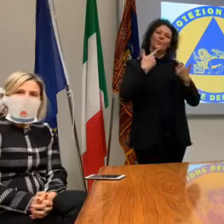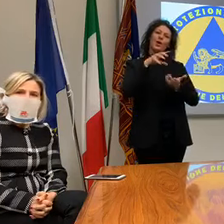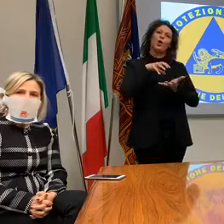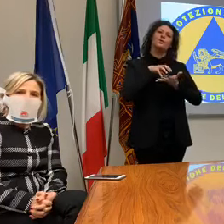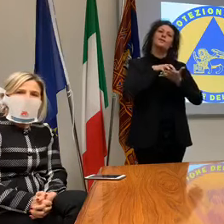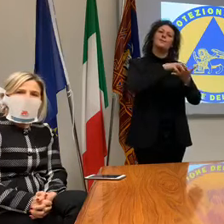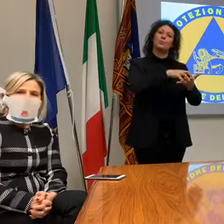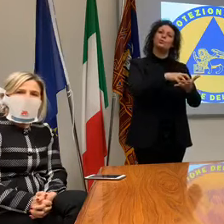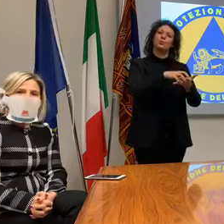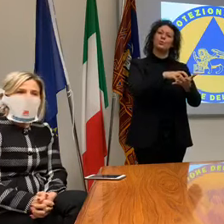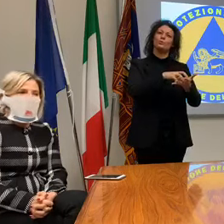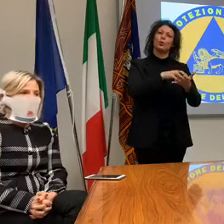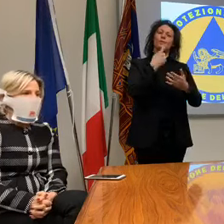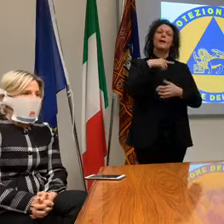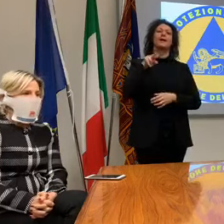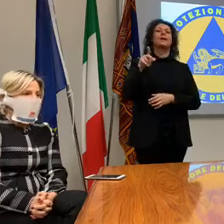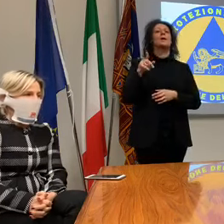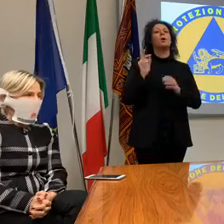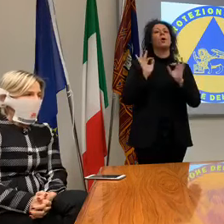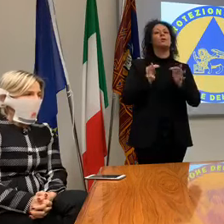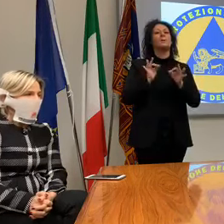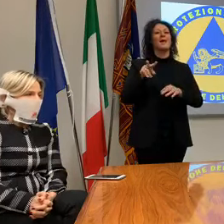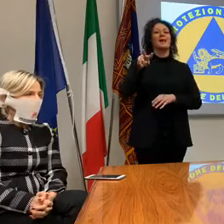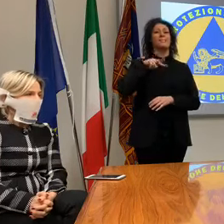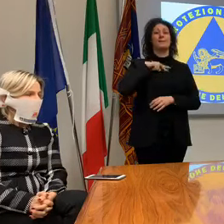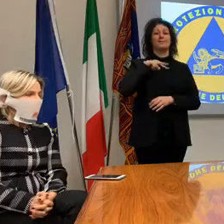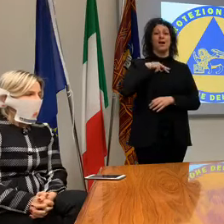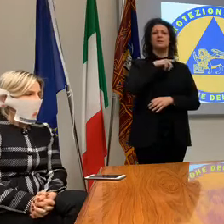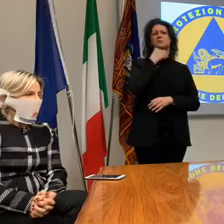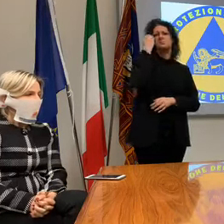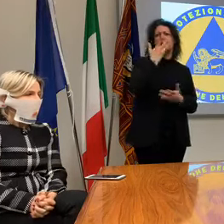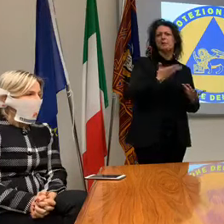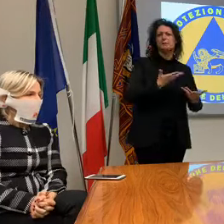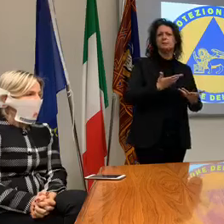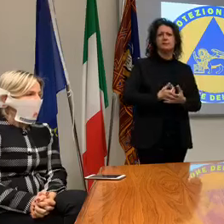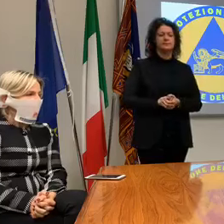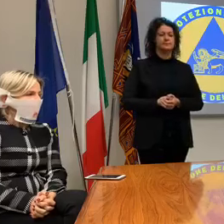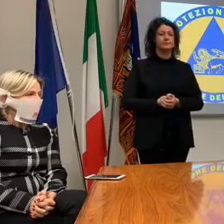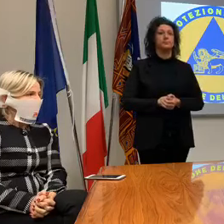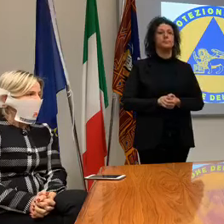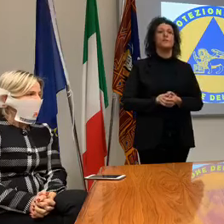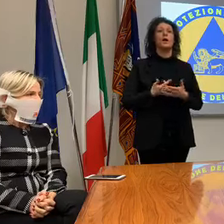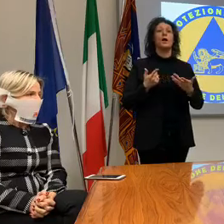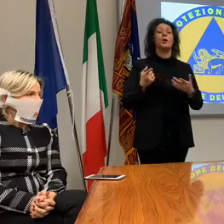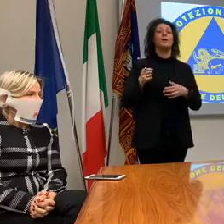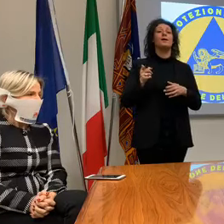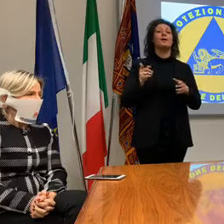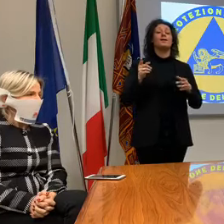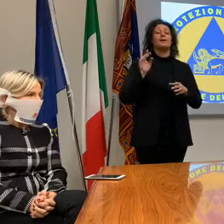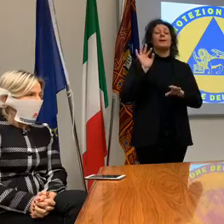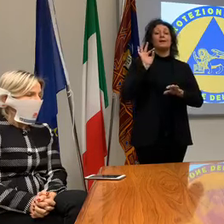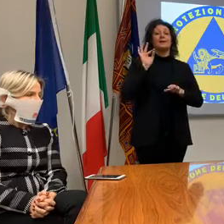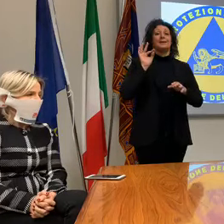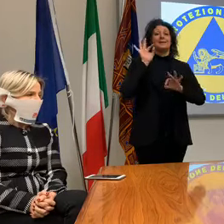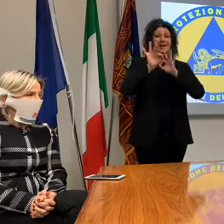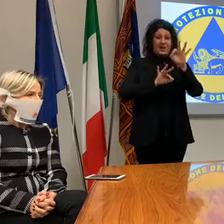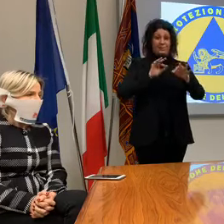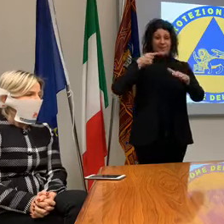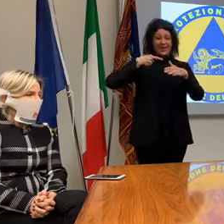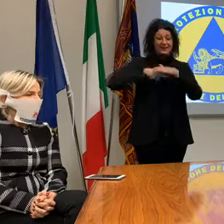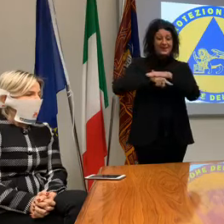contributo dei privati ospedalieri? Guardate, le terapie intensive e ospedaliere dei privati sono il 5% del